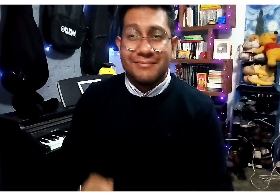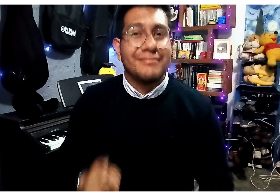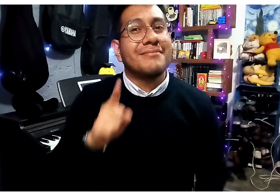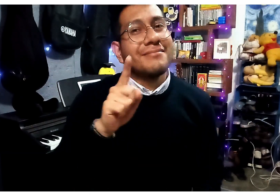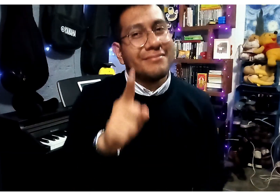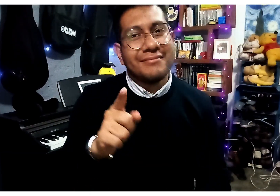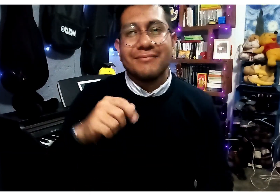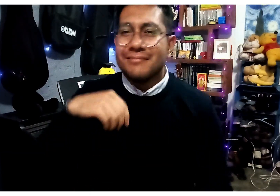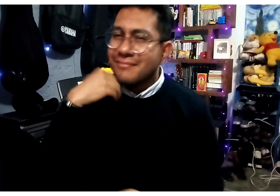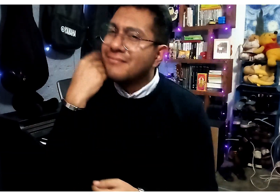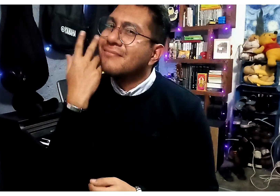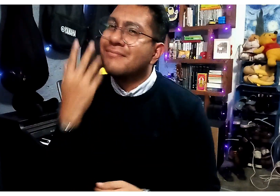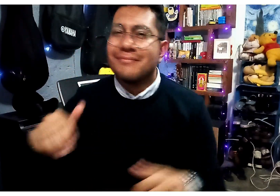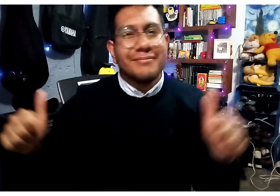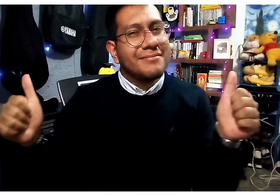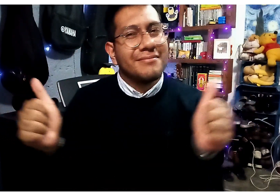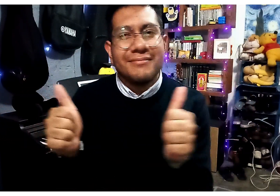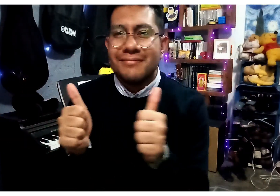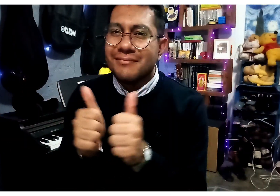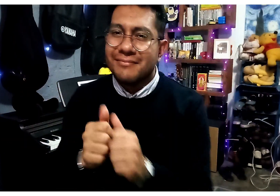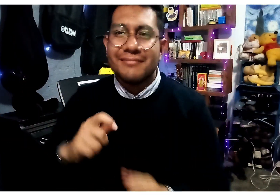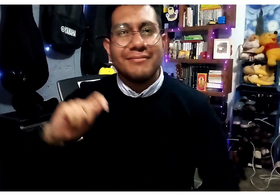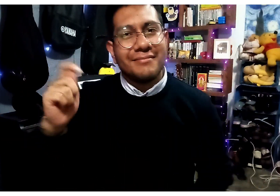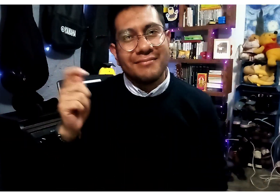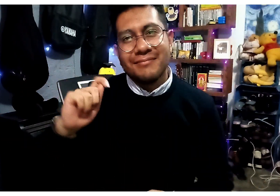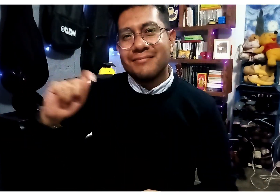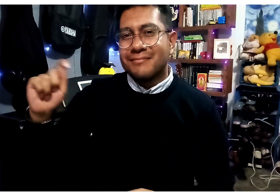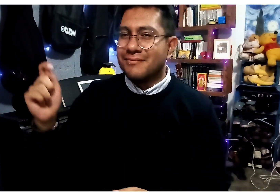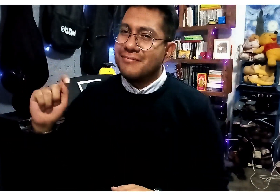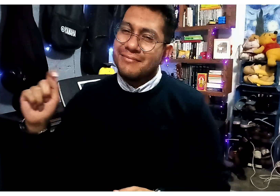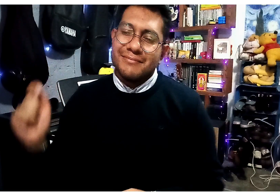Cuéntame si quisieras andar conmigo.